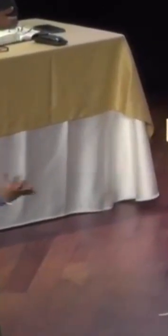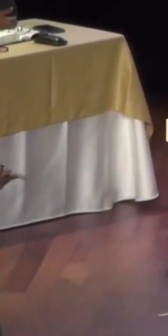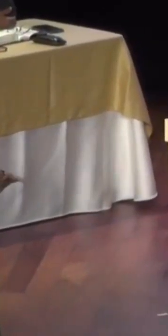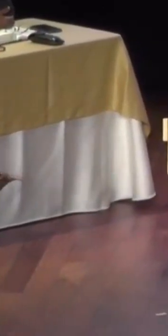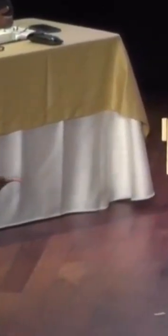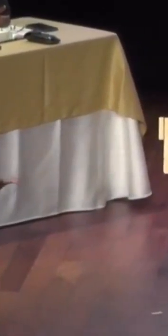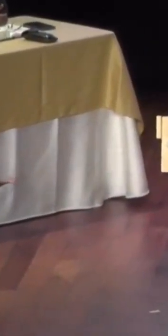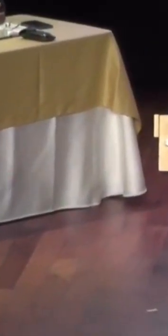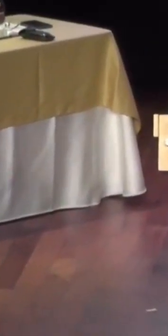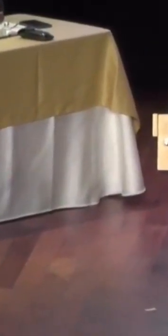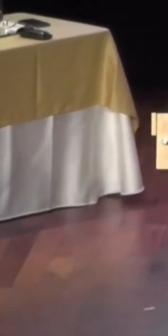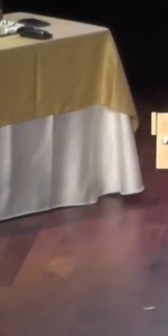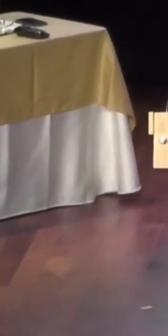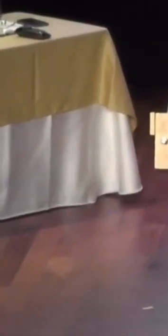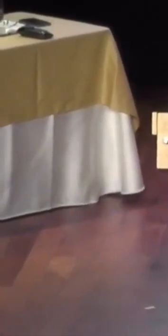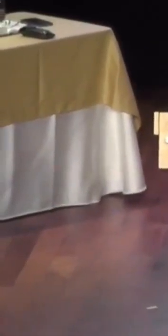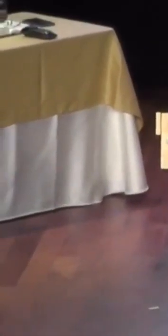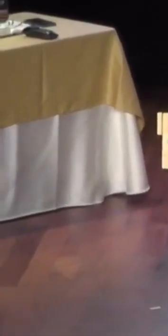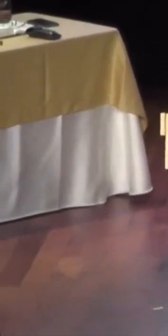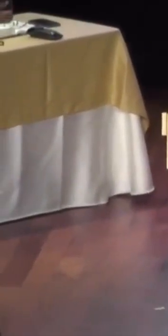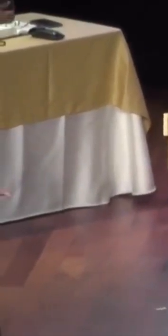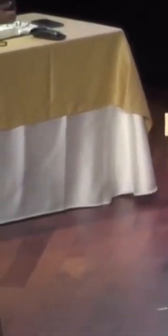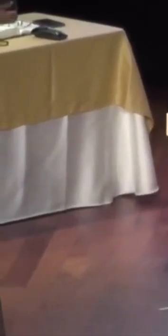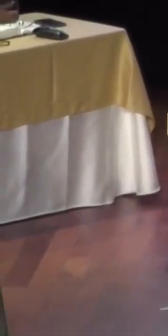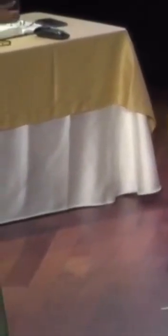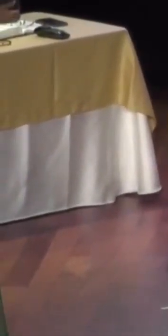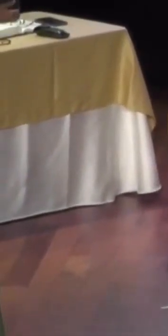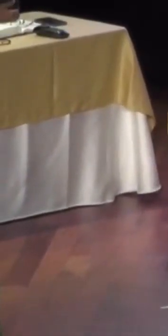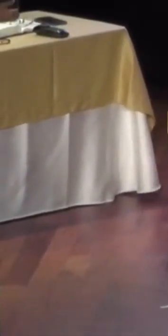estaba dando buen dictamen de David. ¿Ha quedado alguien más?